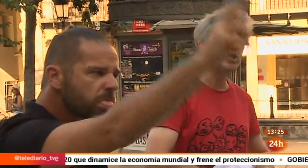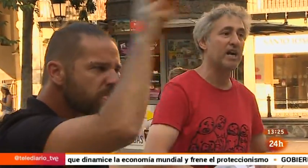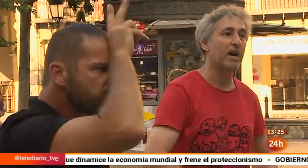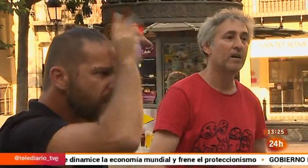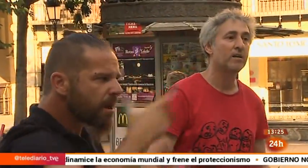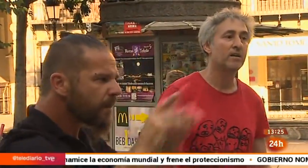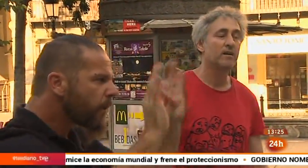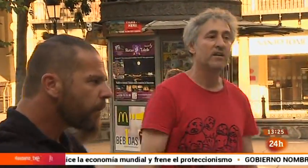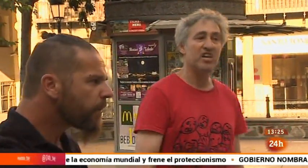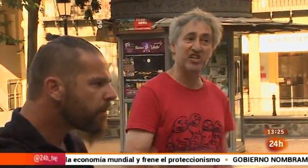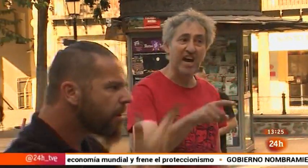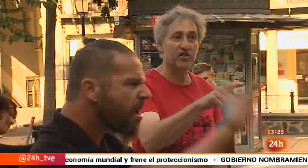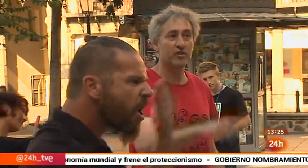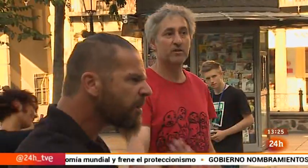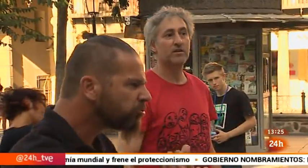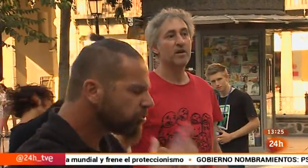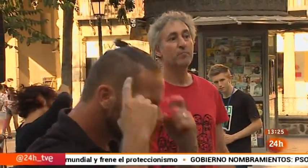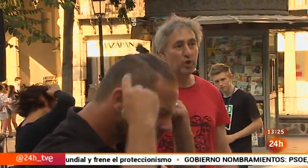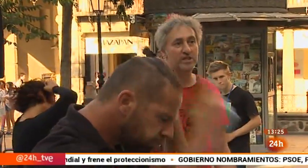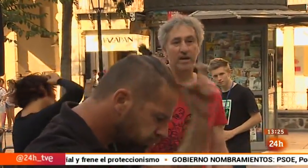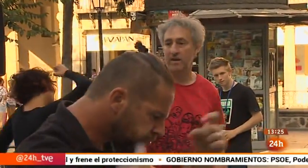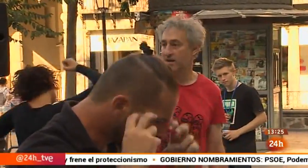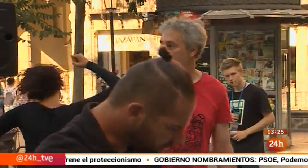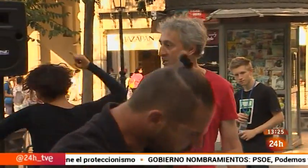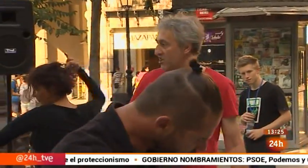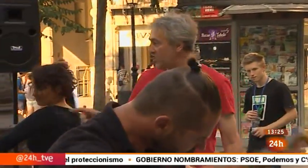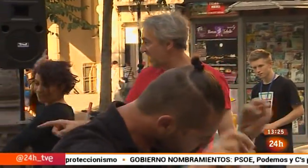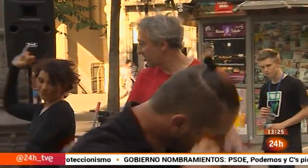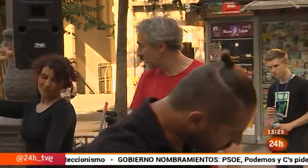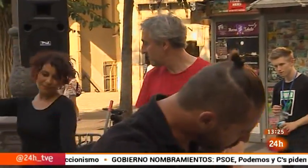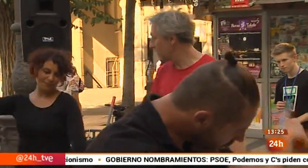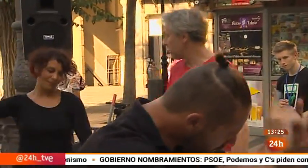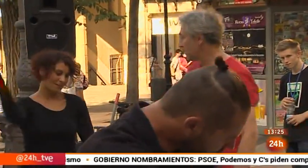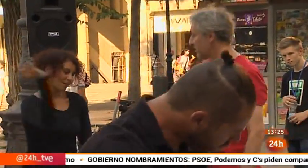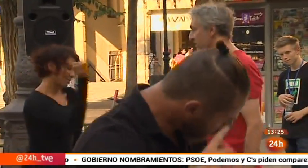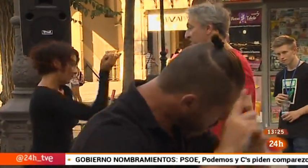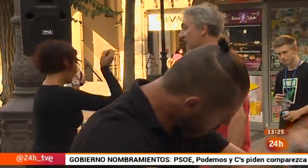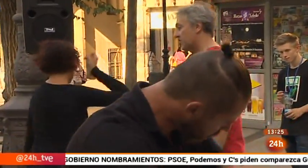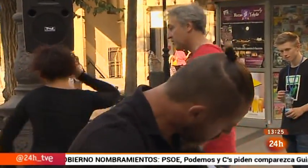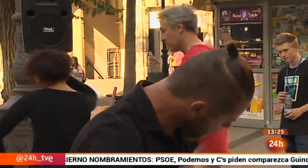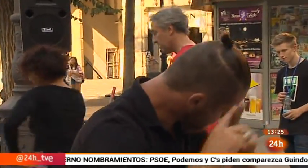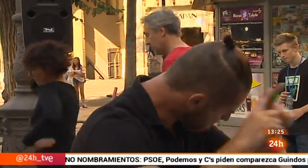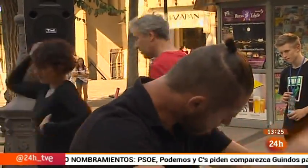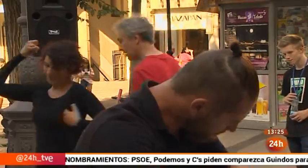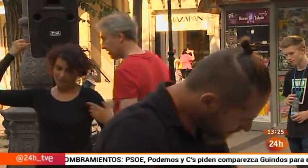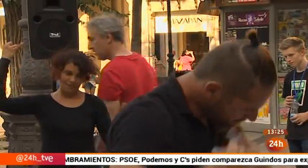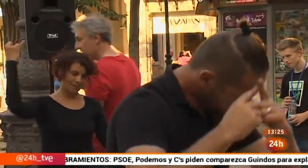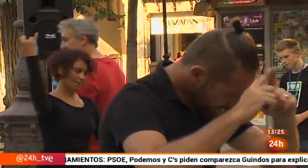y busca, y cherche, busca, cherche, cherche,